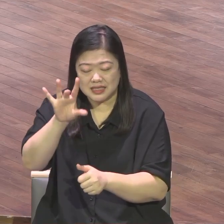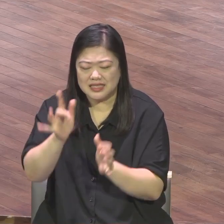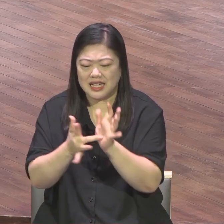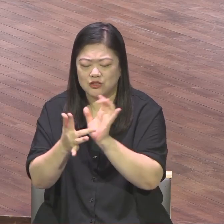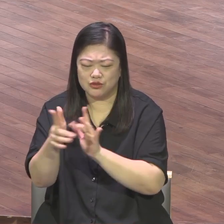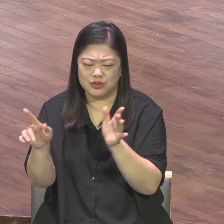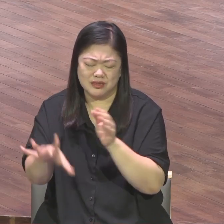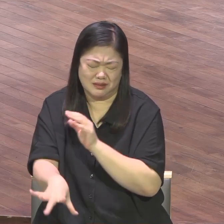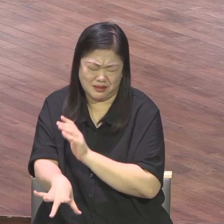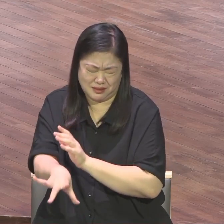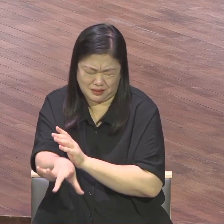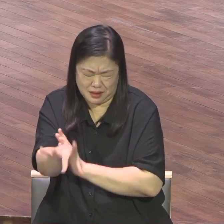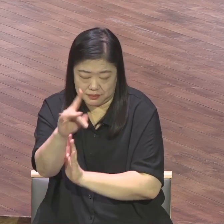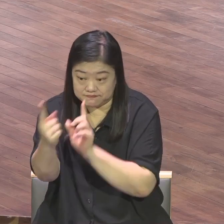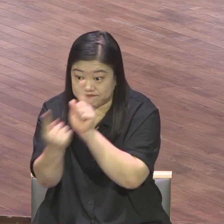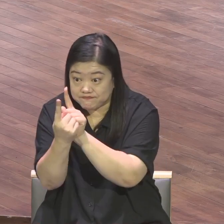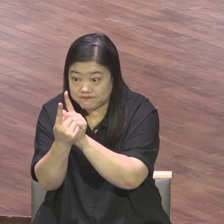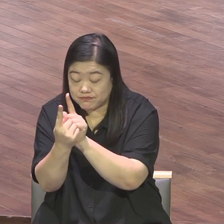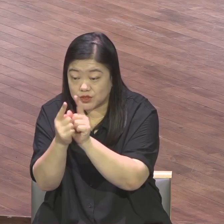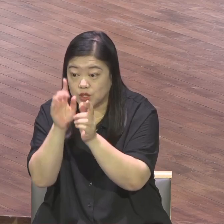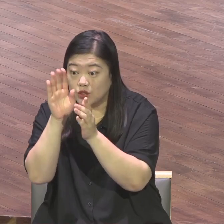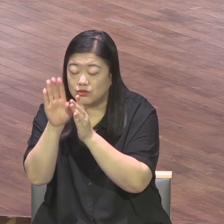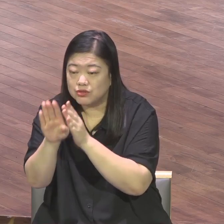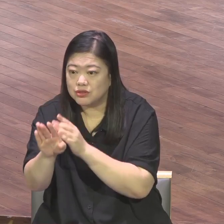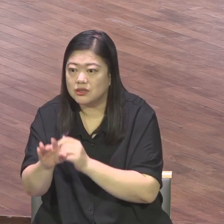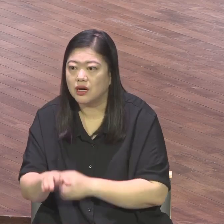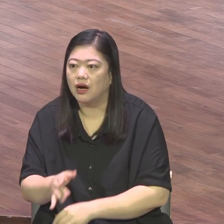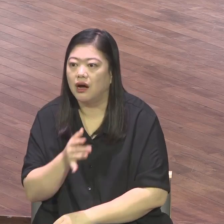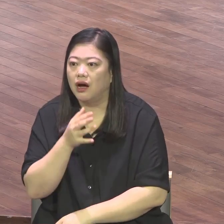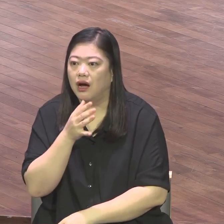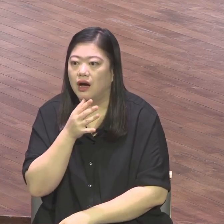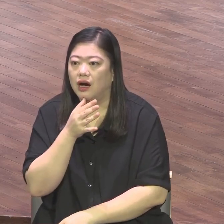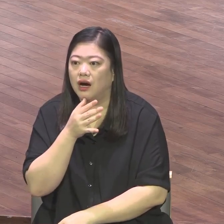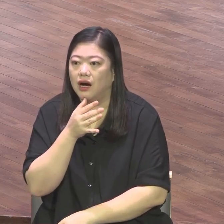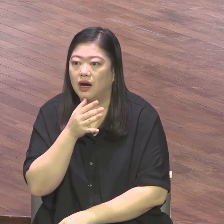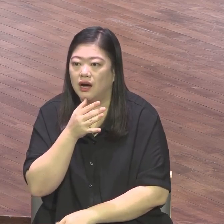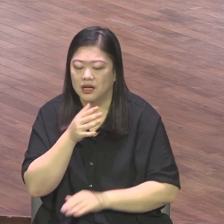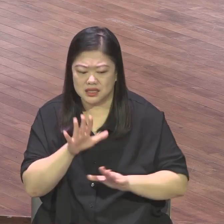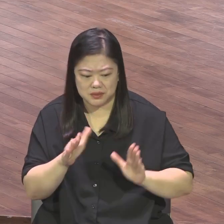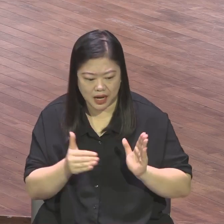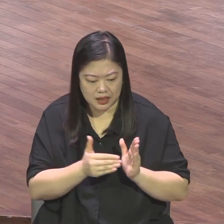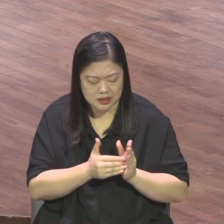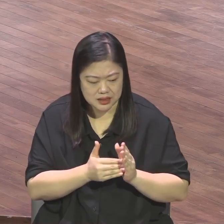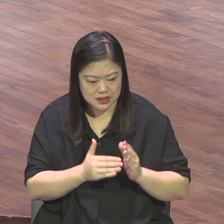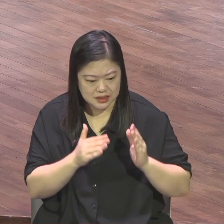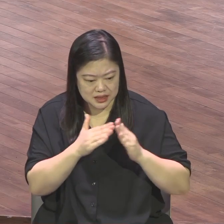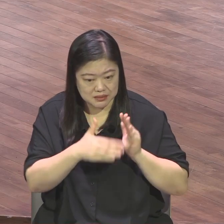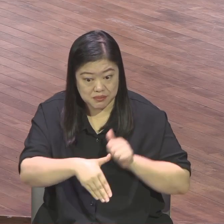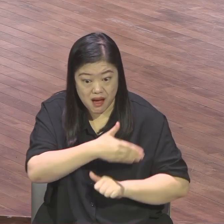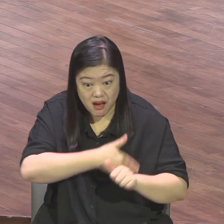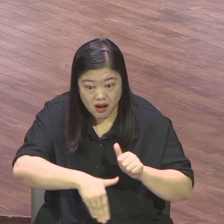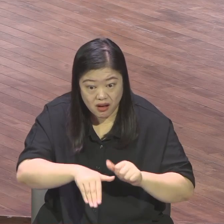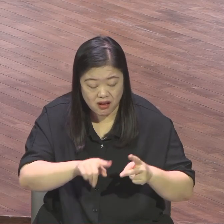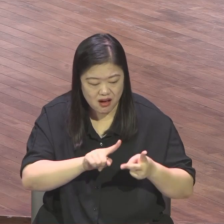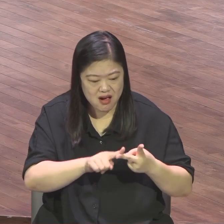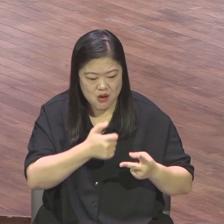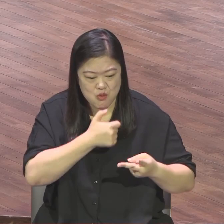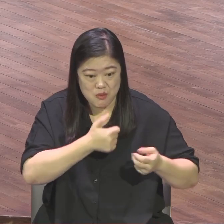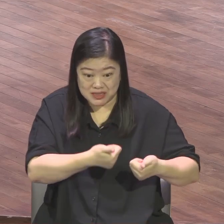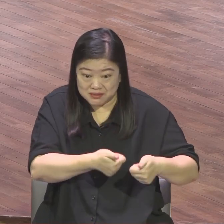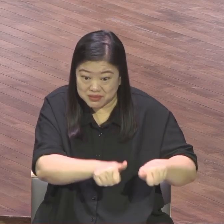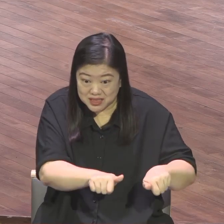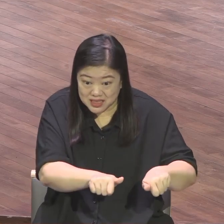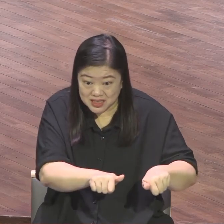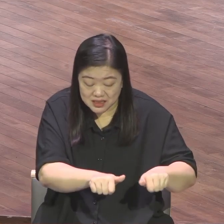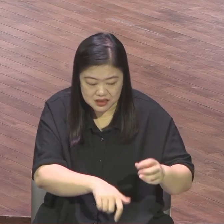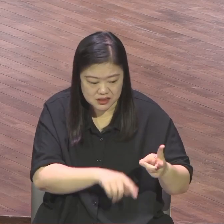이후 모든 것 다 이 어마어마한 학벌도 이 어마어마한 심권도 이 모든 것